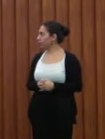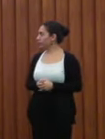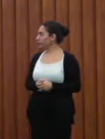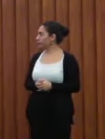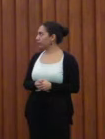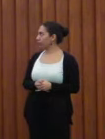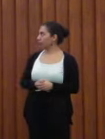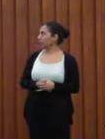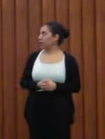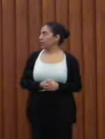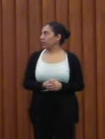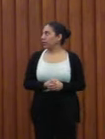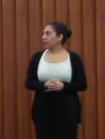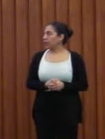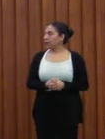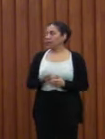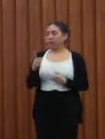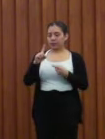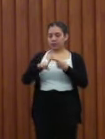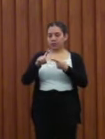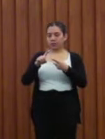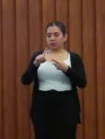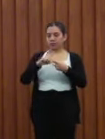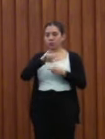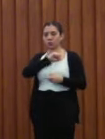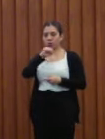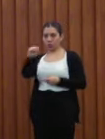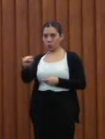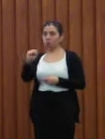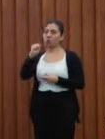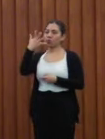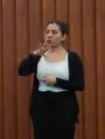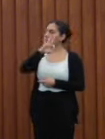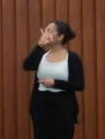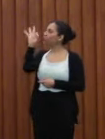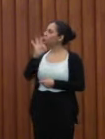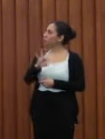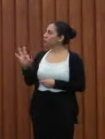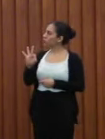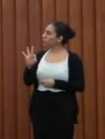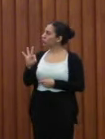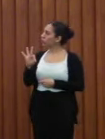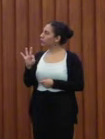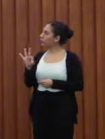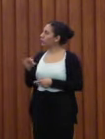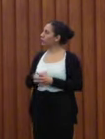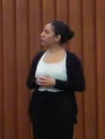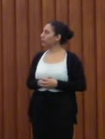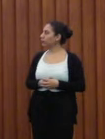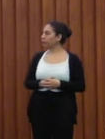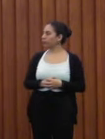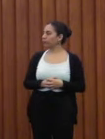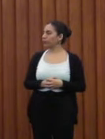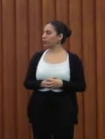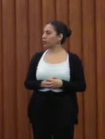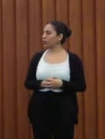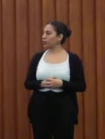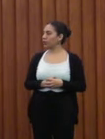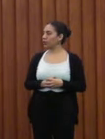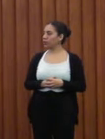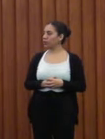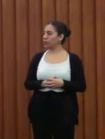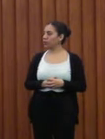casos que contabilizamos. Se inician o no descartan la línea de investigación de que la